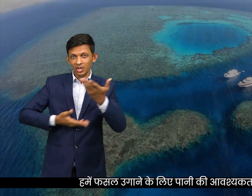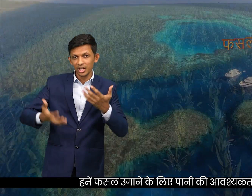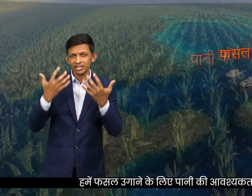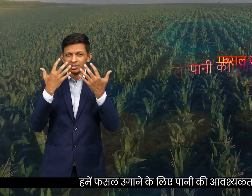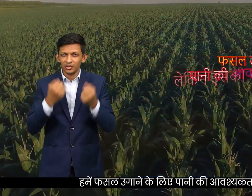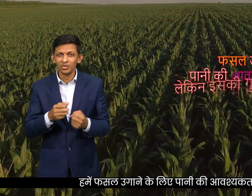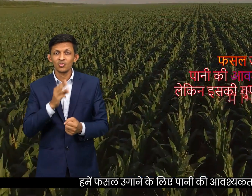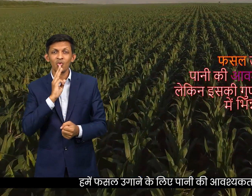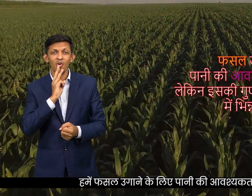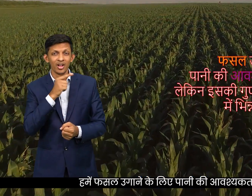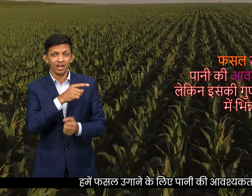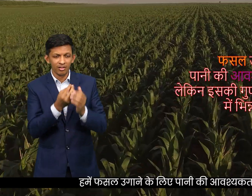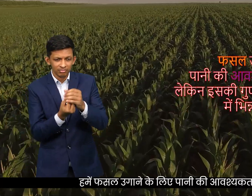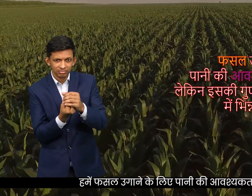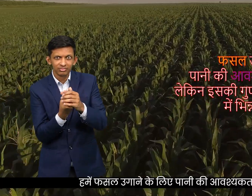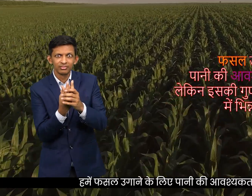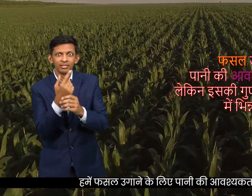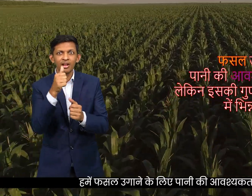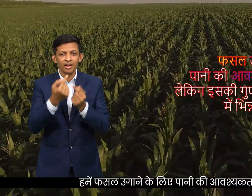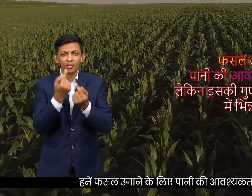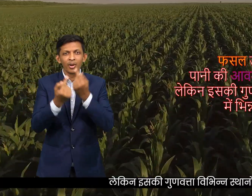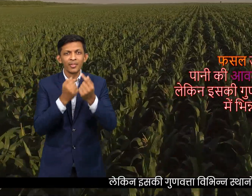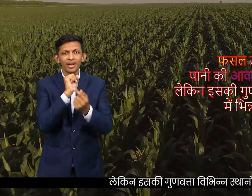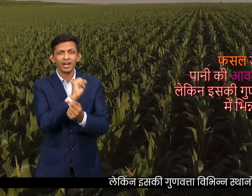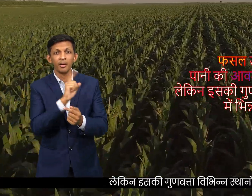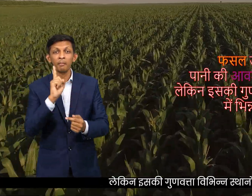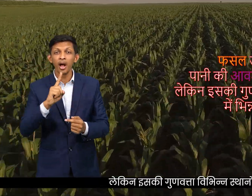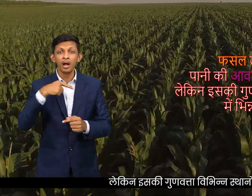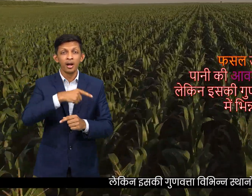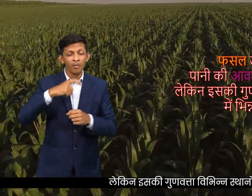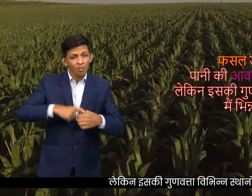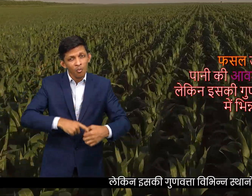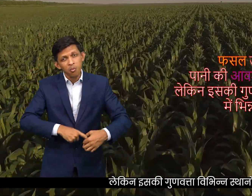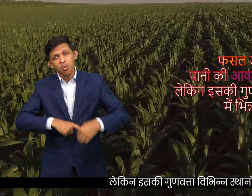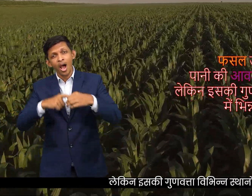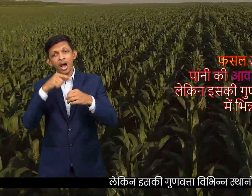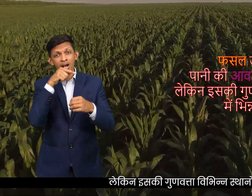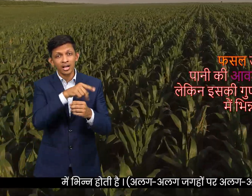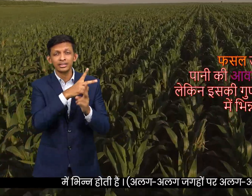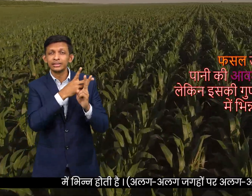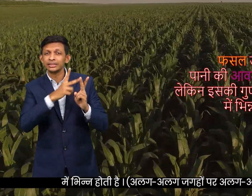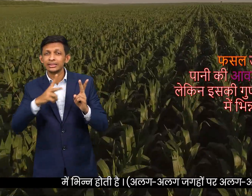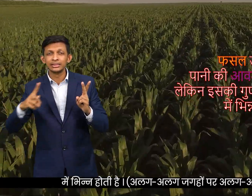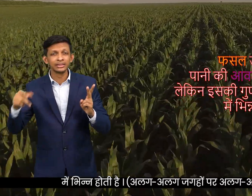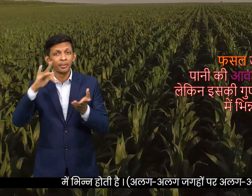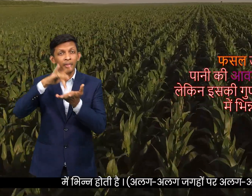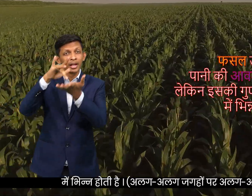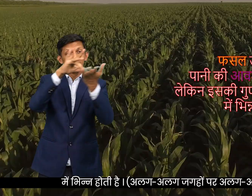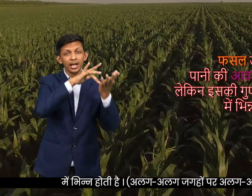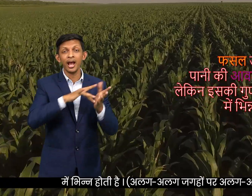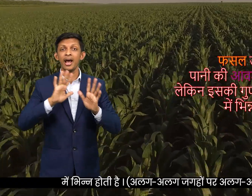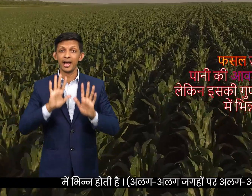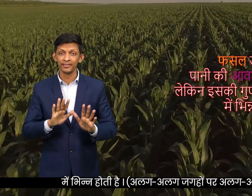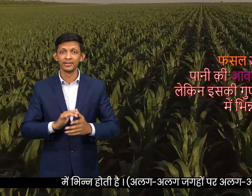हमें फसल उगाने के लिए पानी की आवश्यकता होती है, लेकिन इसकी गुणवत्ता विभिन्न स्थानों में भिन्न होती